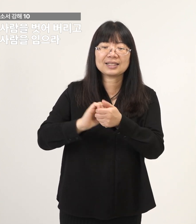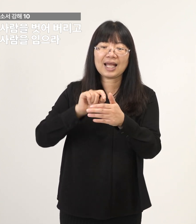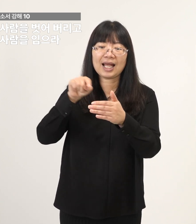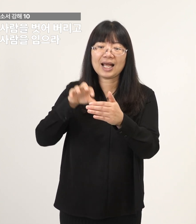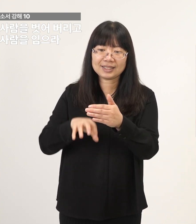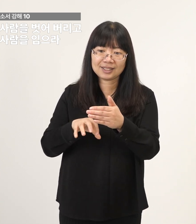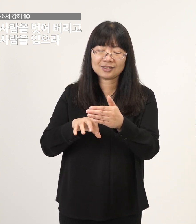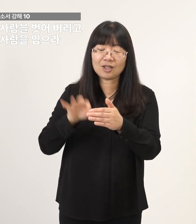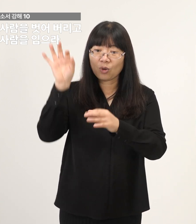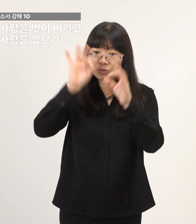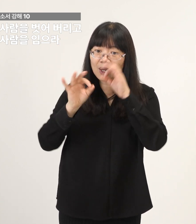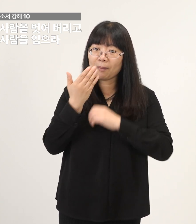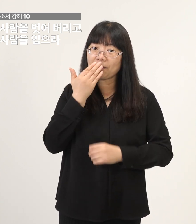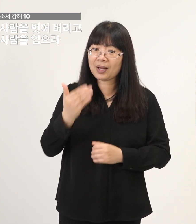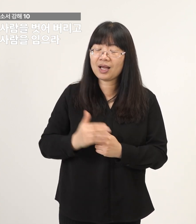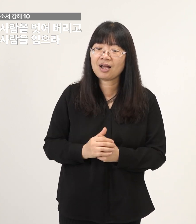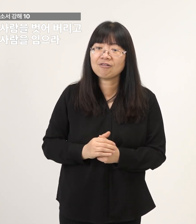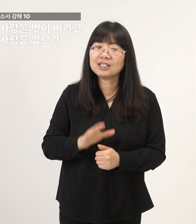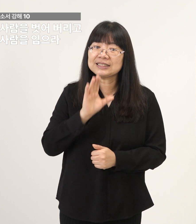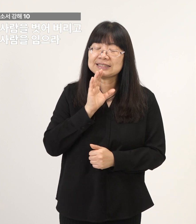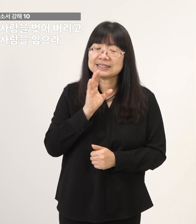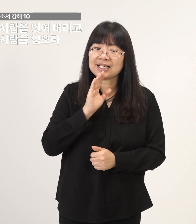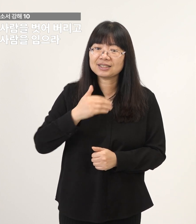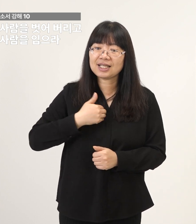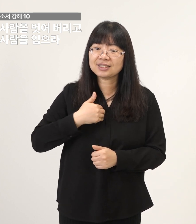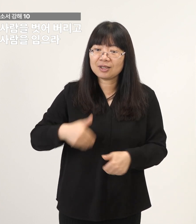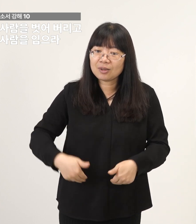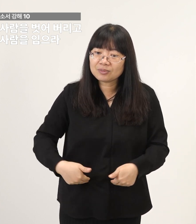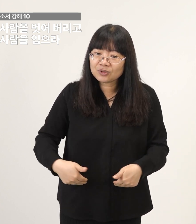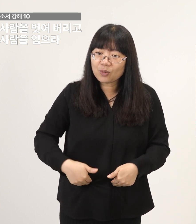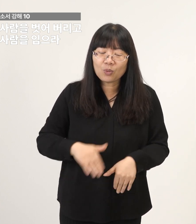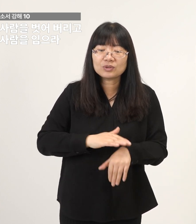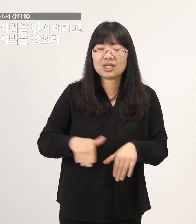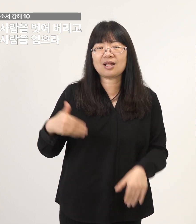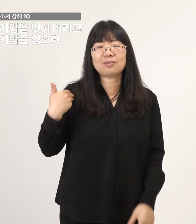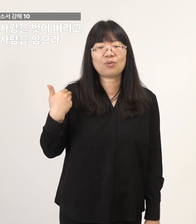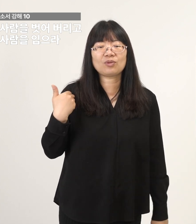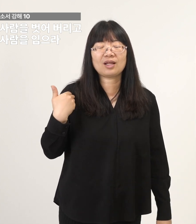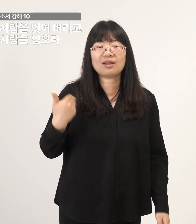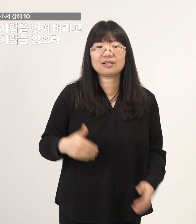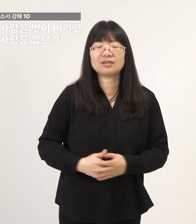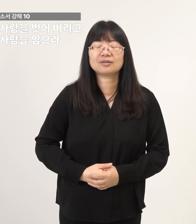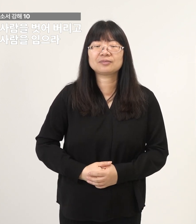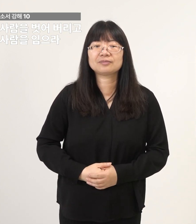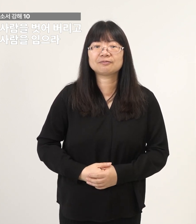구할 수밖에 없어요. 진짜 자기에게 필요한 걸 우린 잘 몰라요.